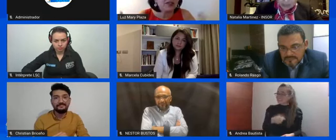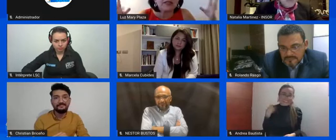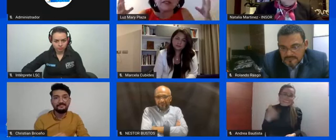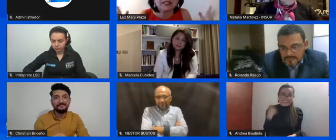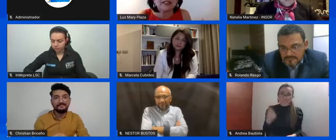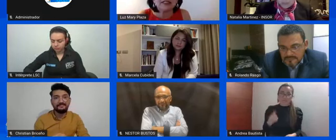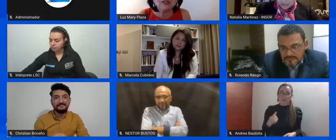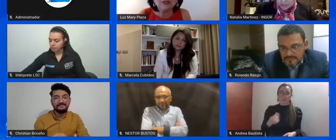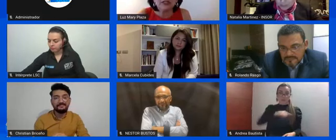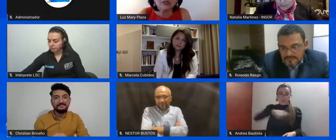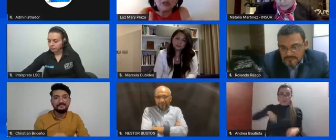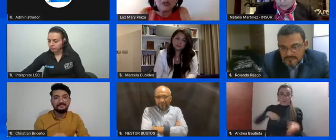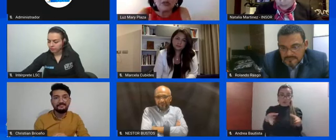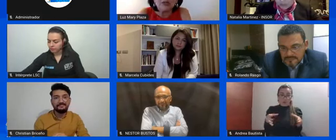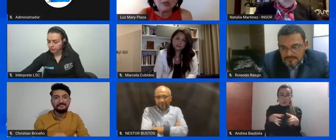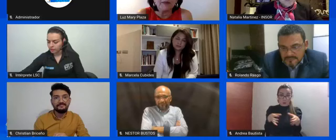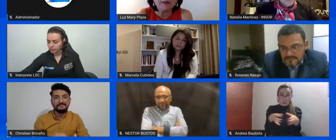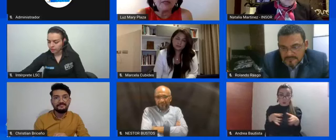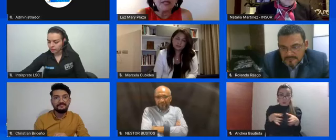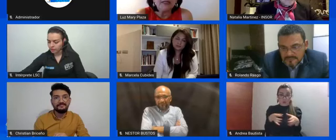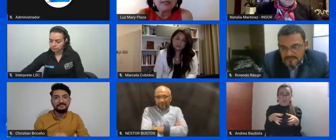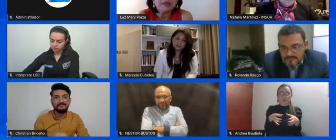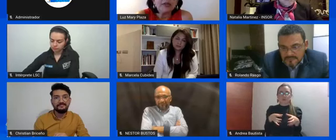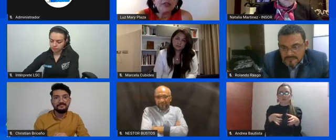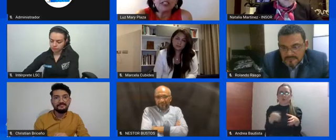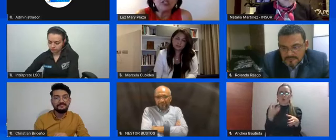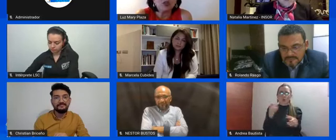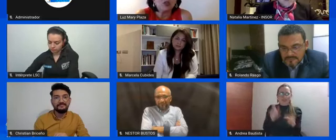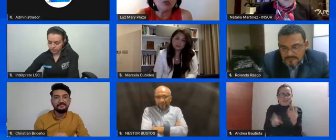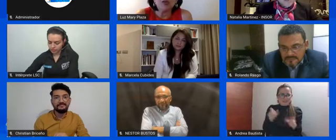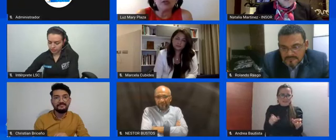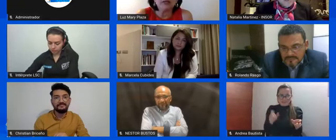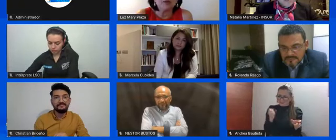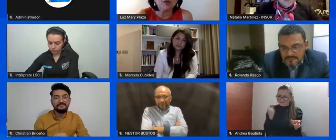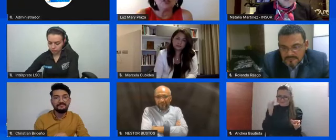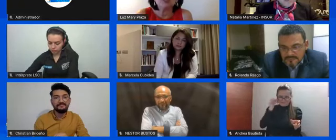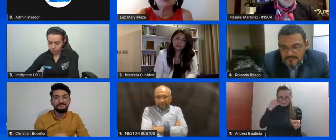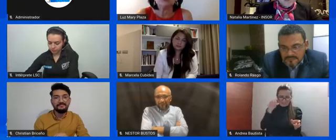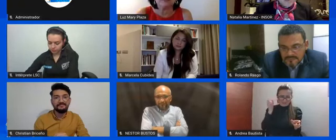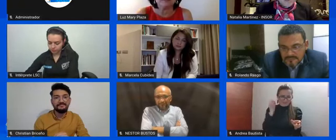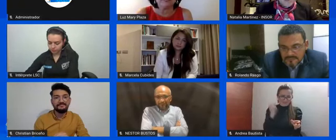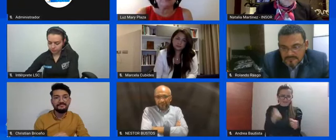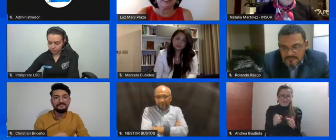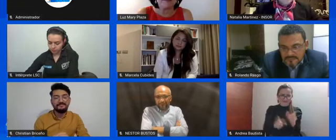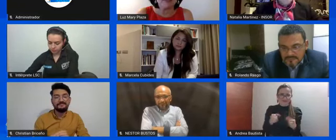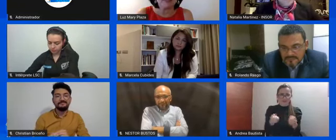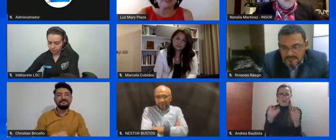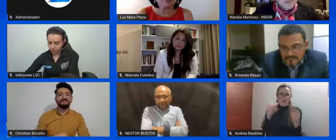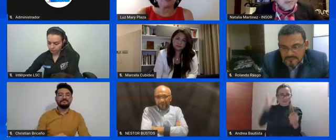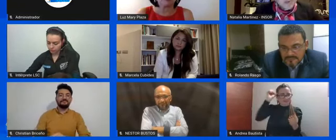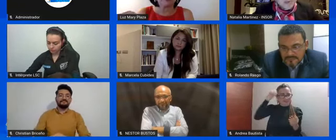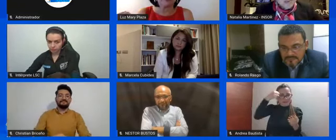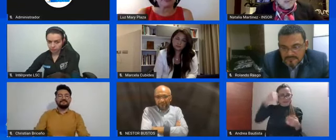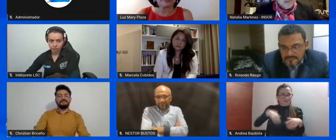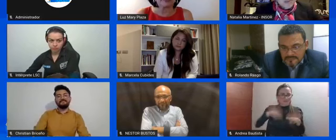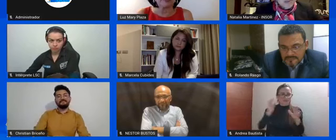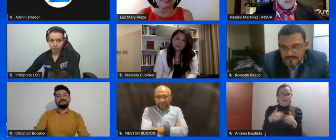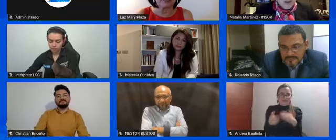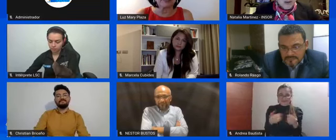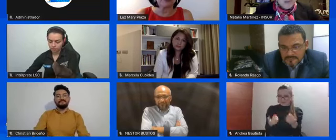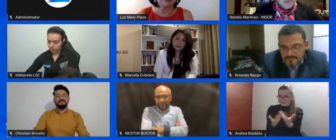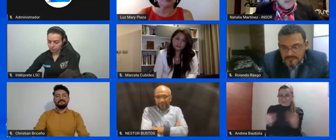llegamos, no recuerdo exactamente el número, entonces no digo un número, pero dijimos que no, este niño no volvió tampoco, entonces nos dividimos, tú vas a